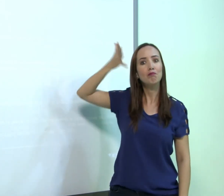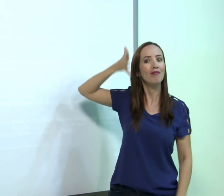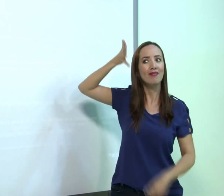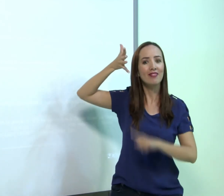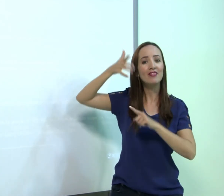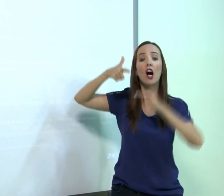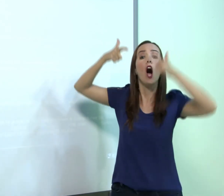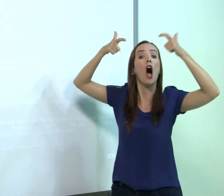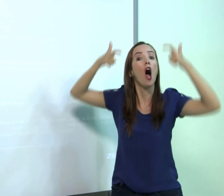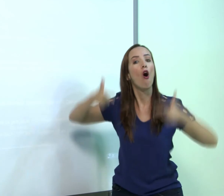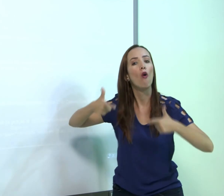palestras